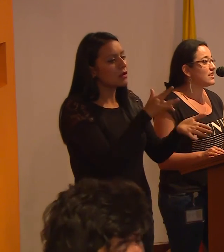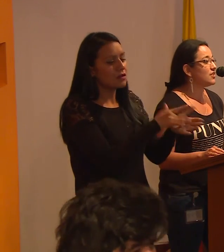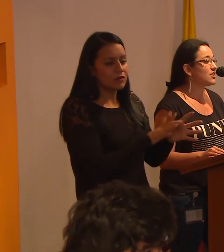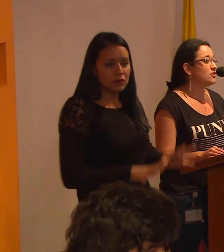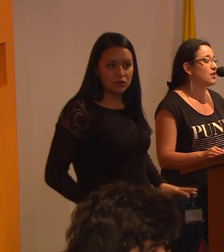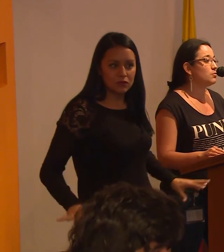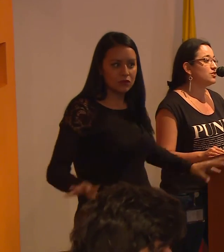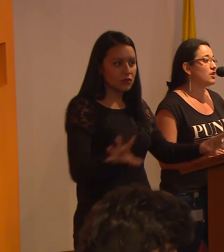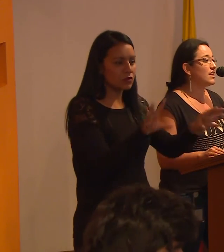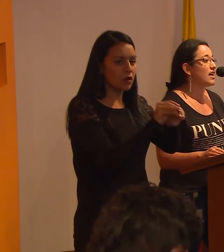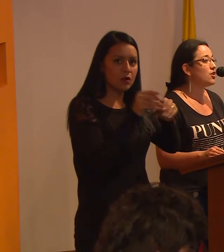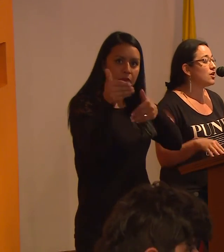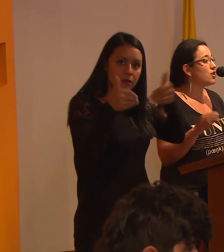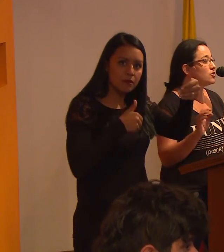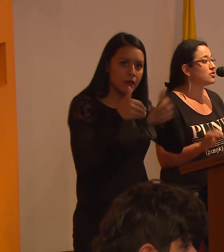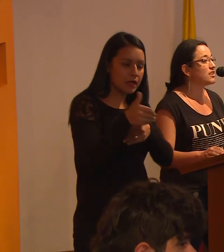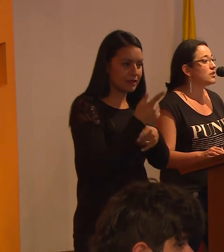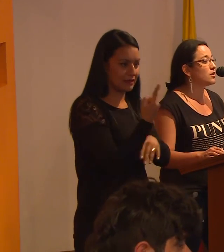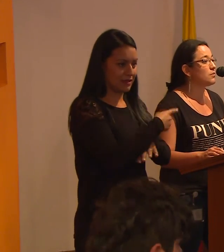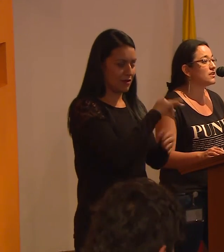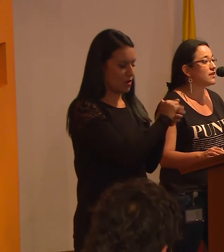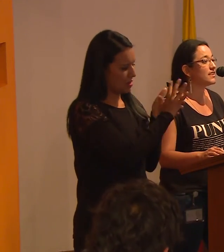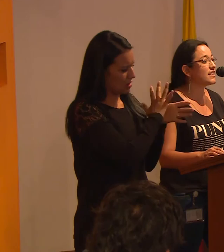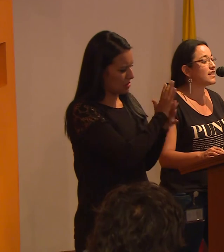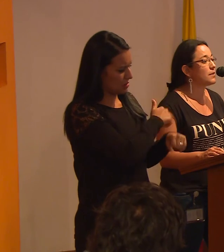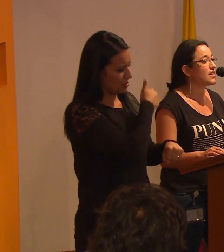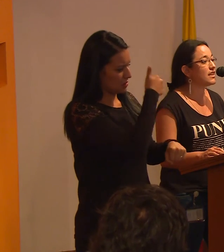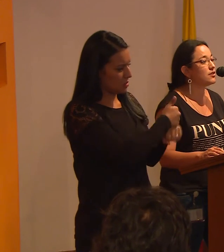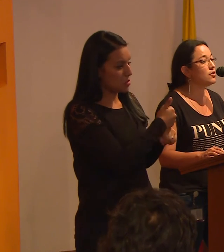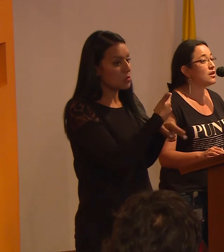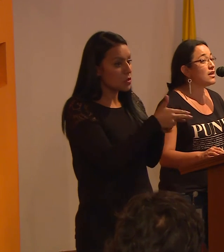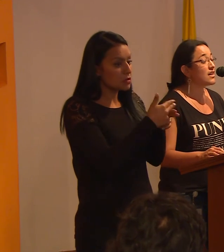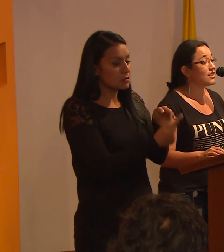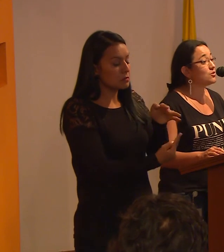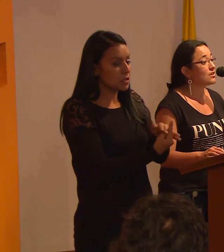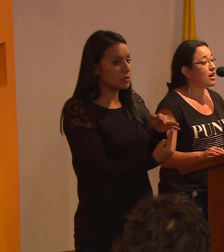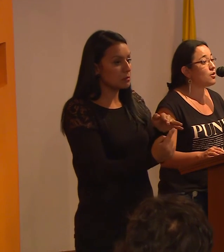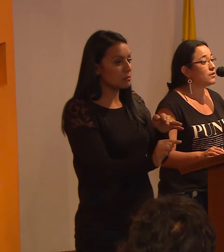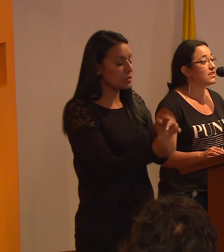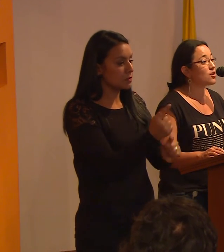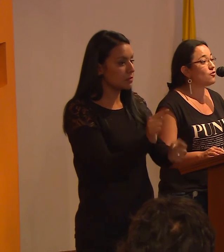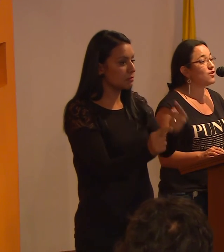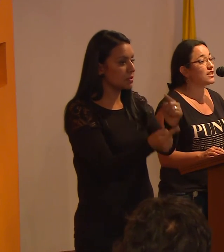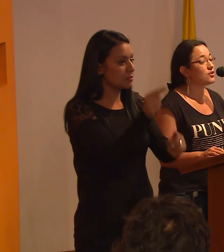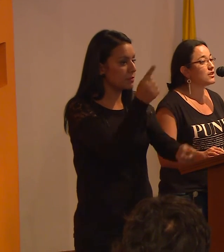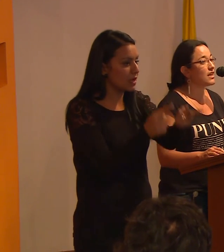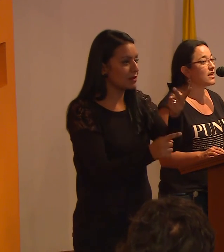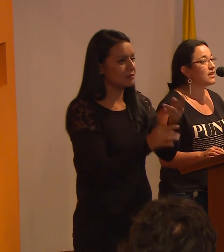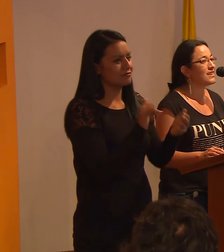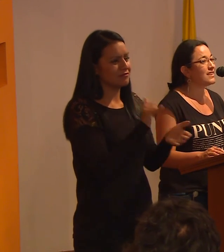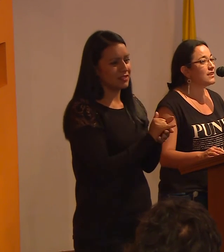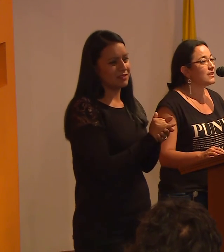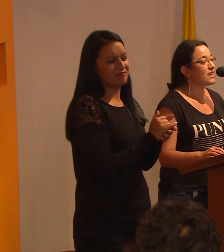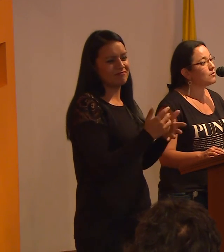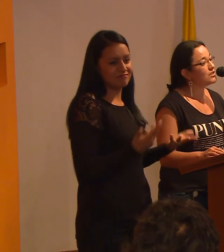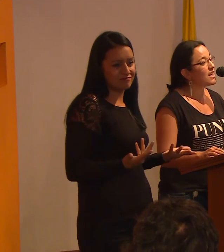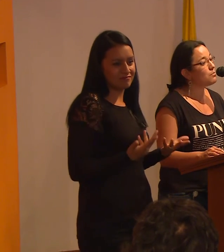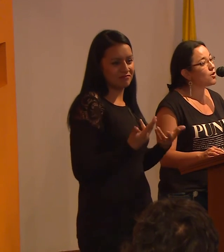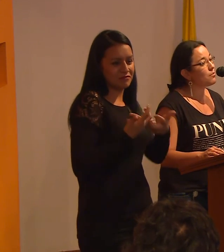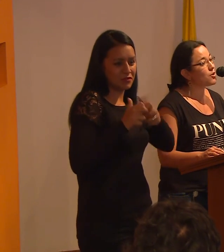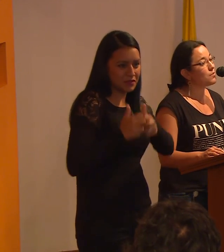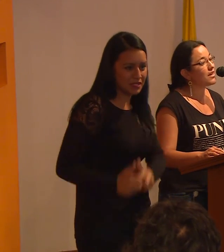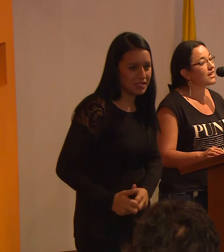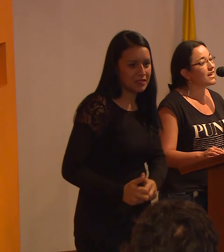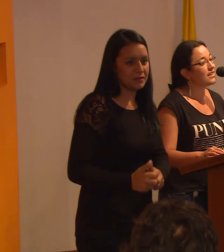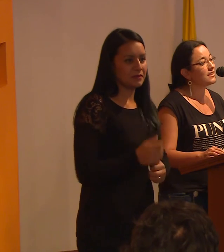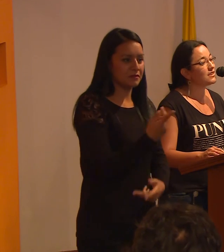los escenarios que nos han puesto el día de hoy y otros que seguramente van a seguir emergiendo, resultado pues del conflicto y de, digamos, de la